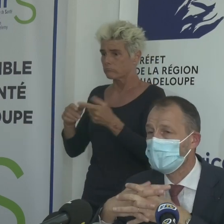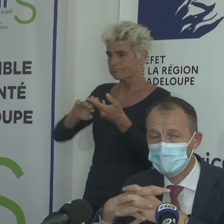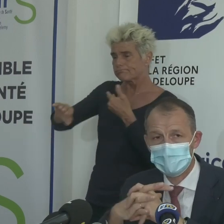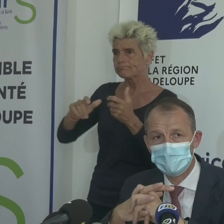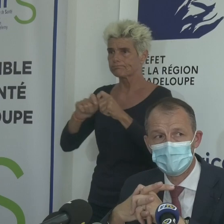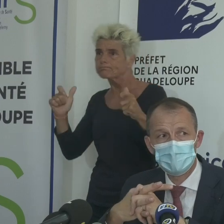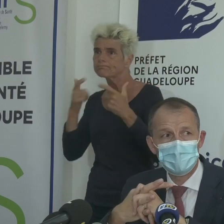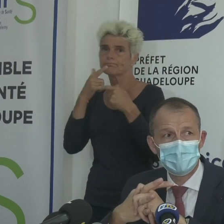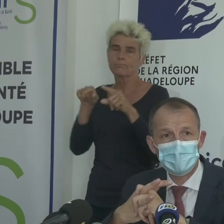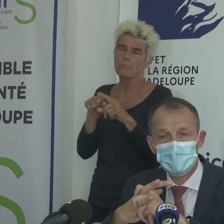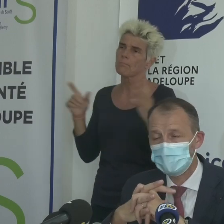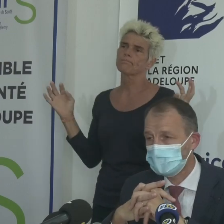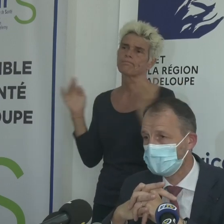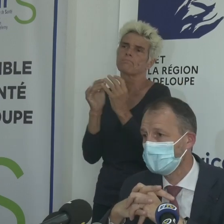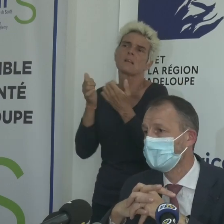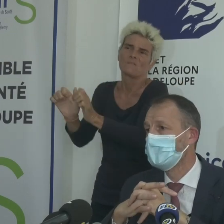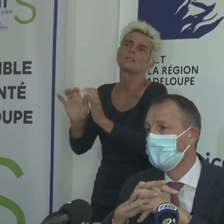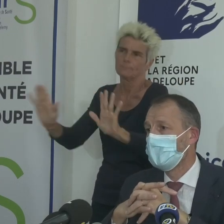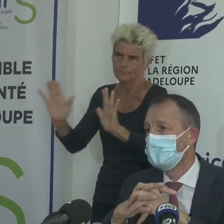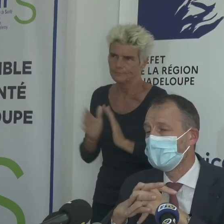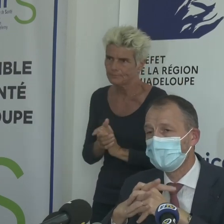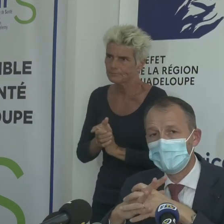lesquelles on est trop proche les uns des autres où on ne porte pas son masque.